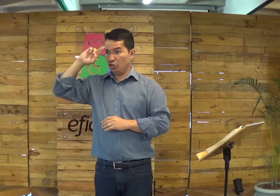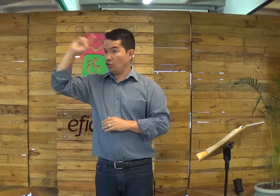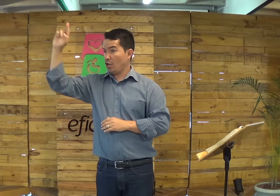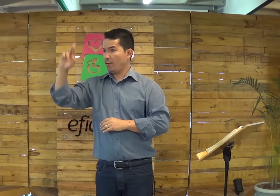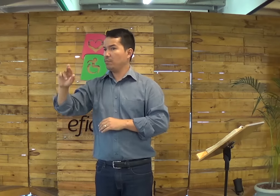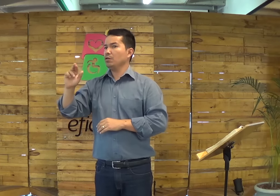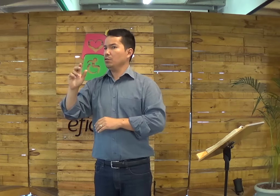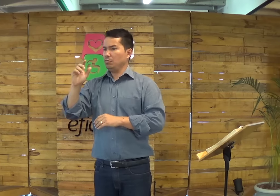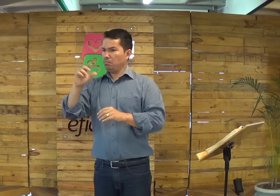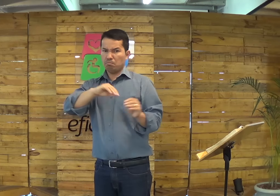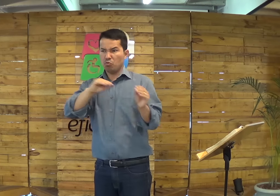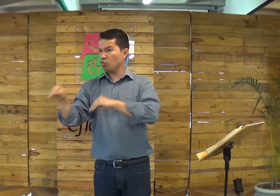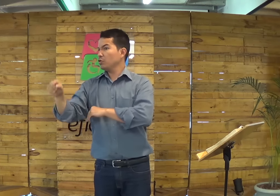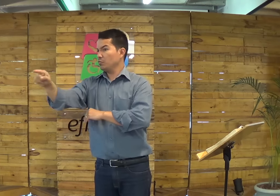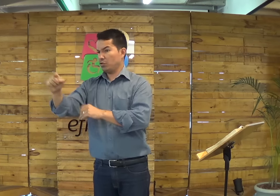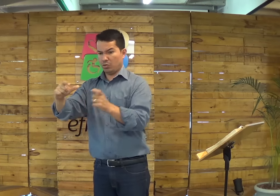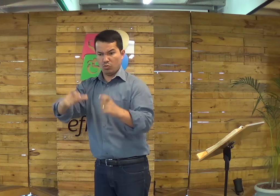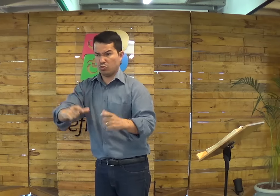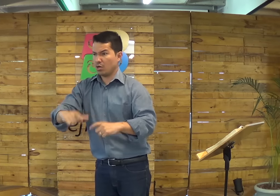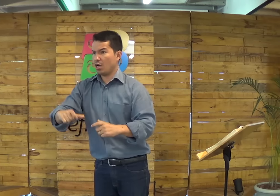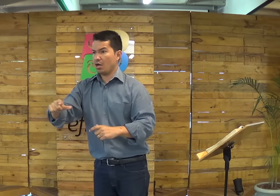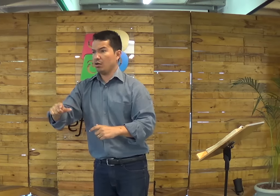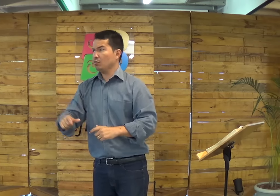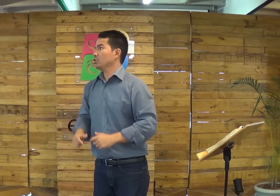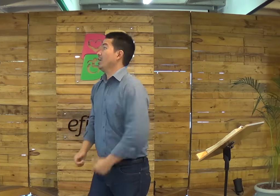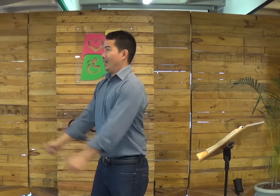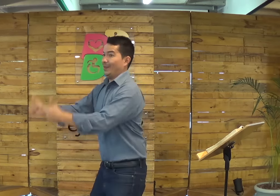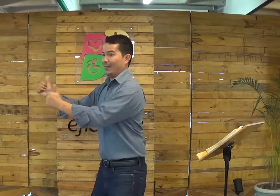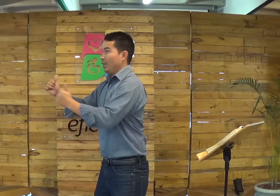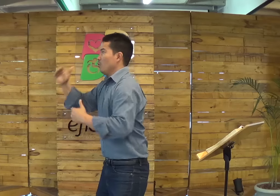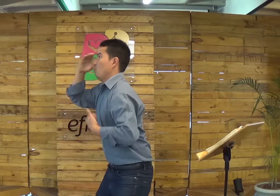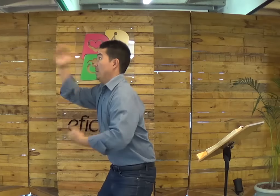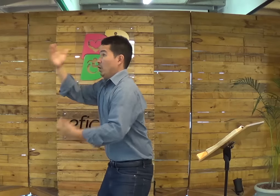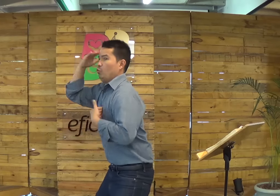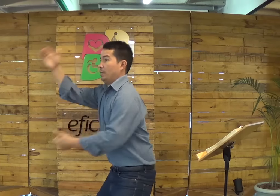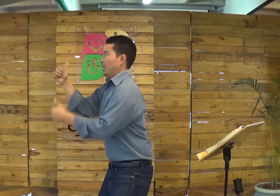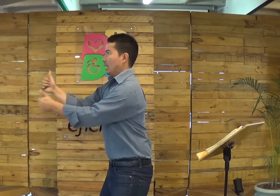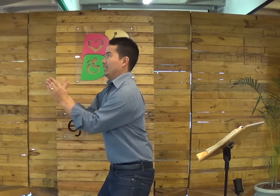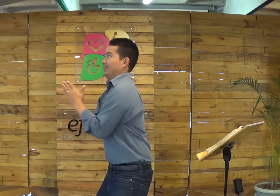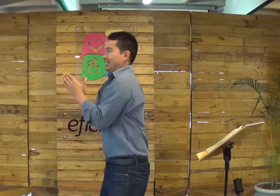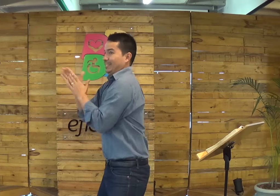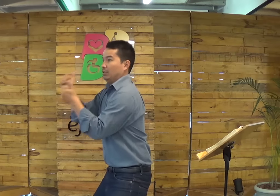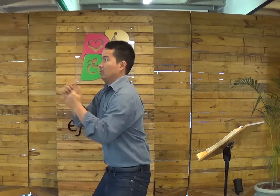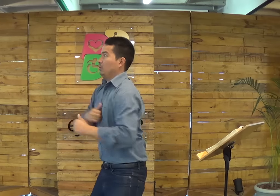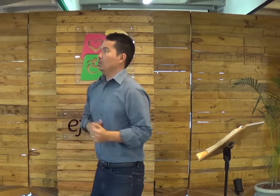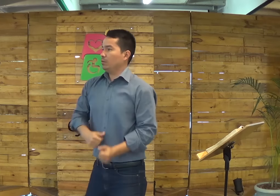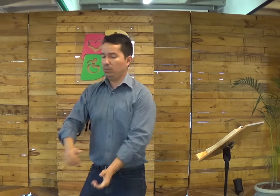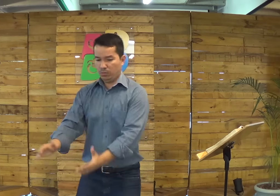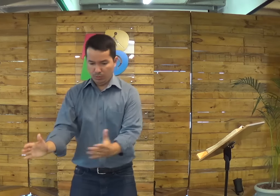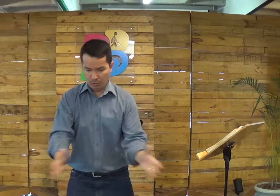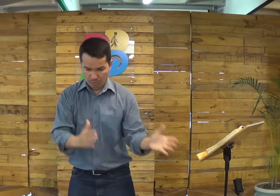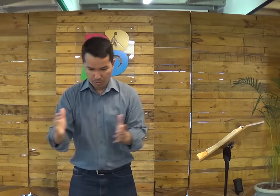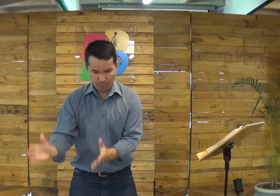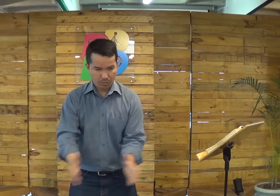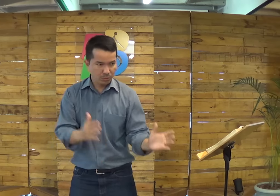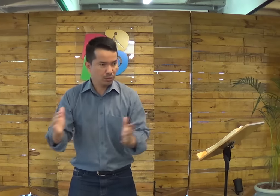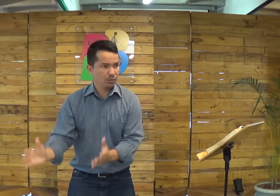empresa né muda você de setor por exemplo você ah não tá bom obrigada a beleza eu vou lá e você vai lá